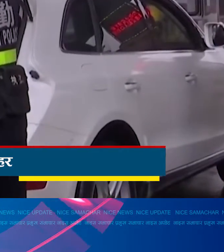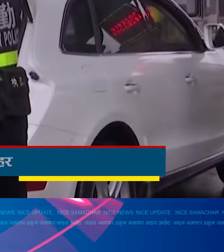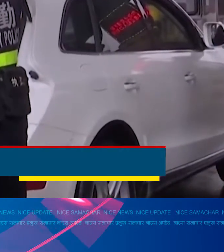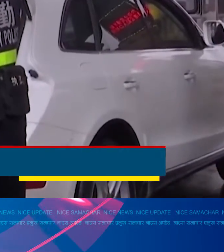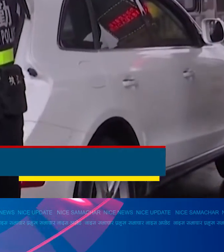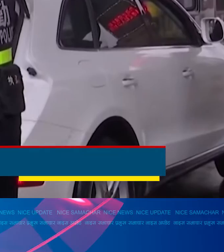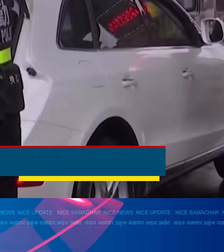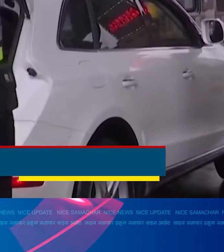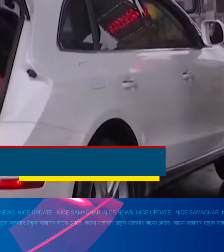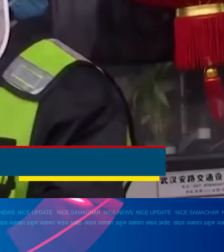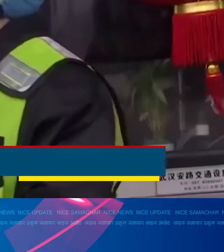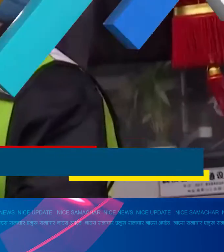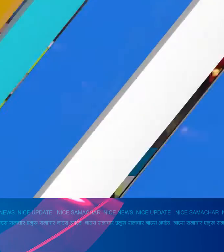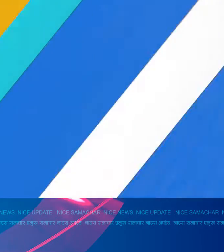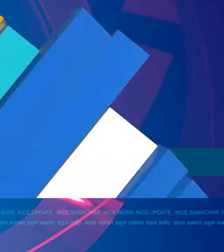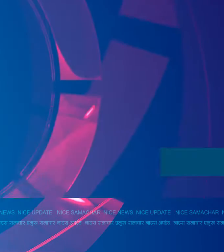सफल।